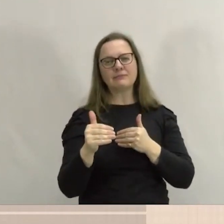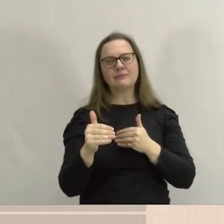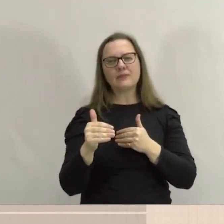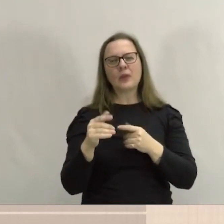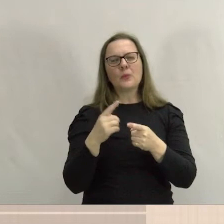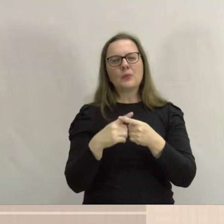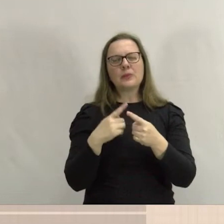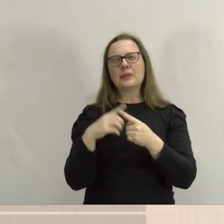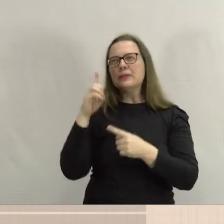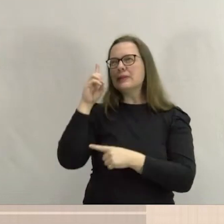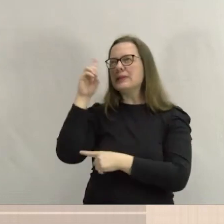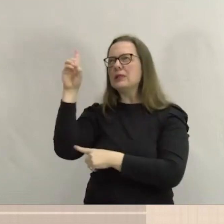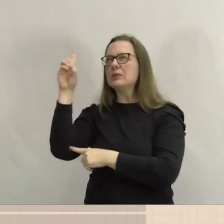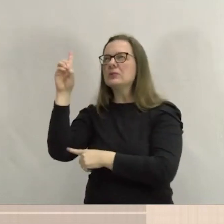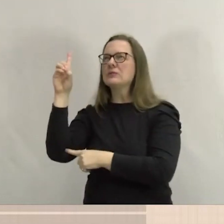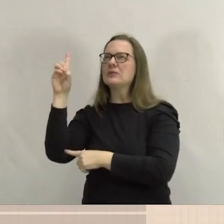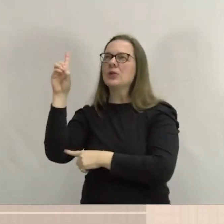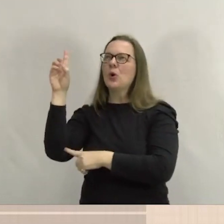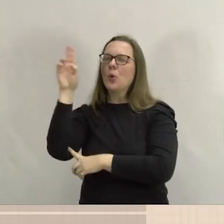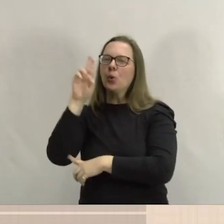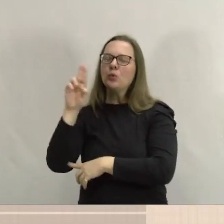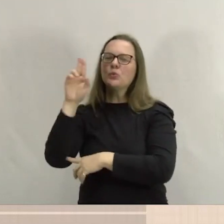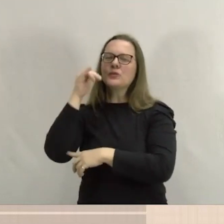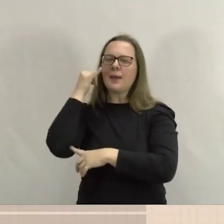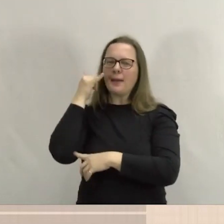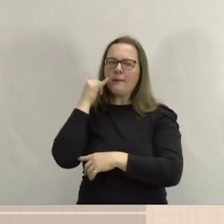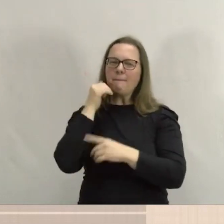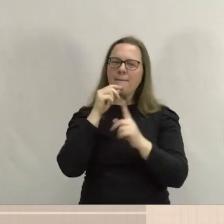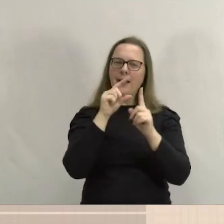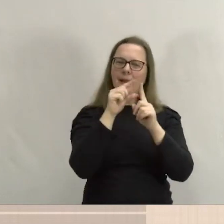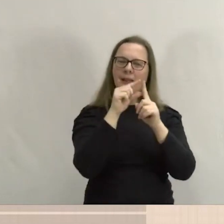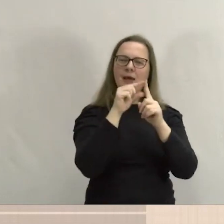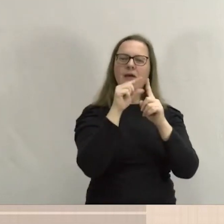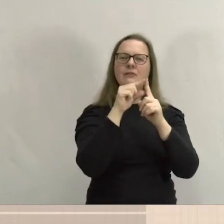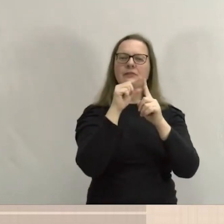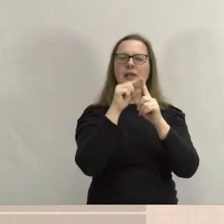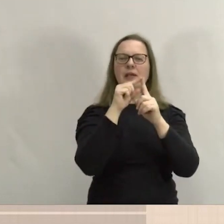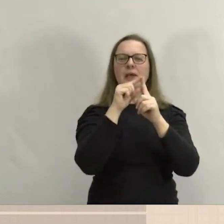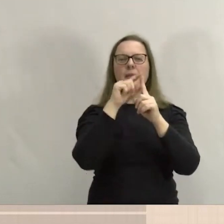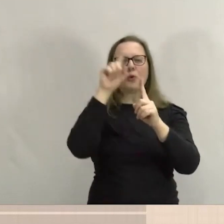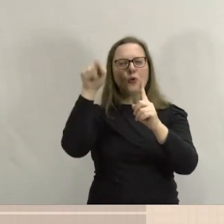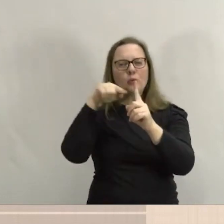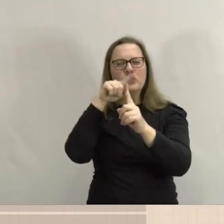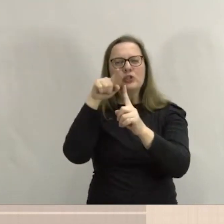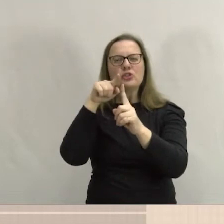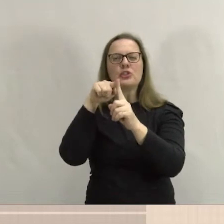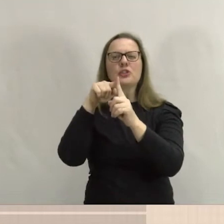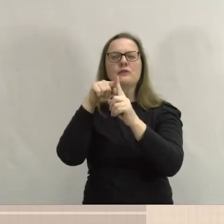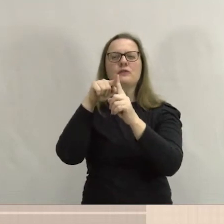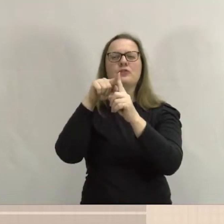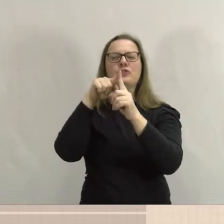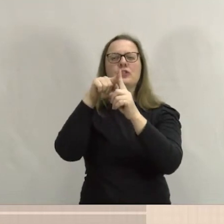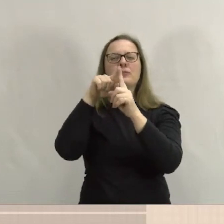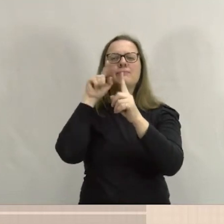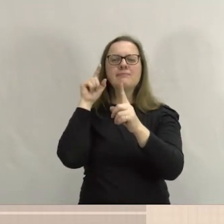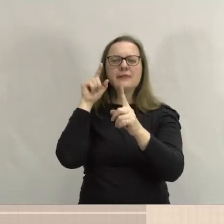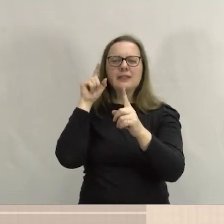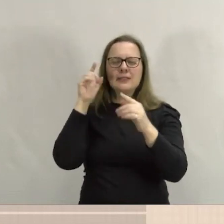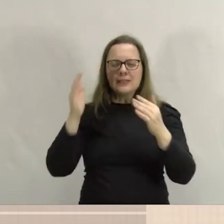designei. Se o Senhor está falando a palavra profética esta noite para conosco, Ele tem um objetivo, Ele tem uma